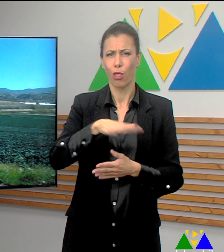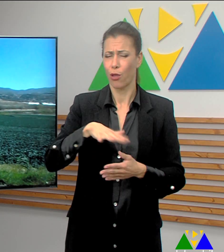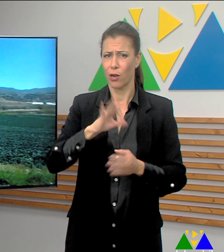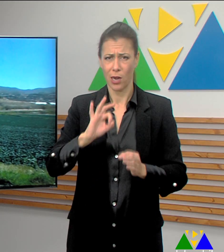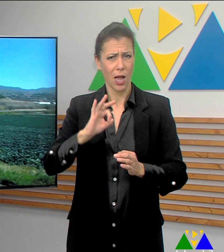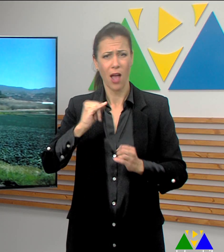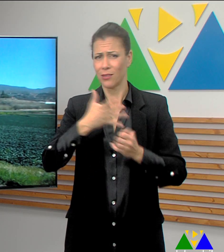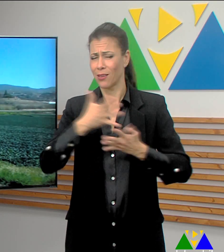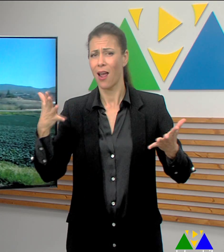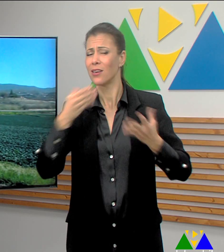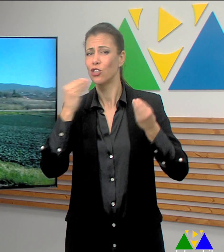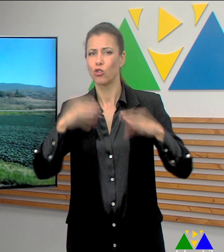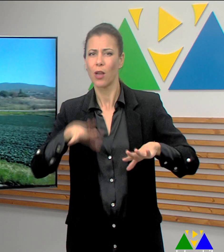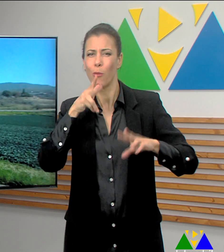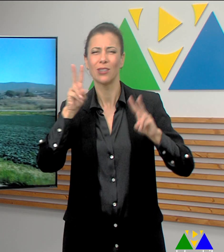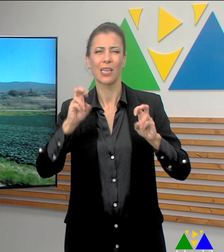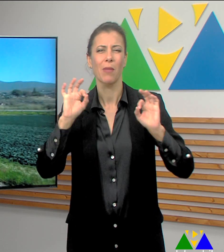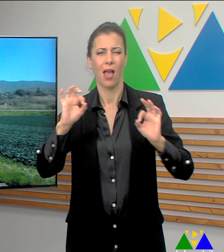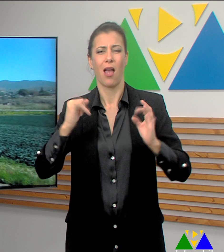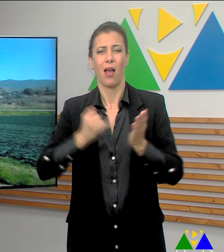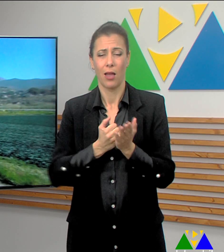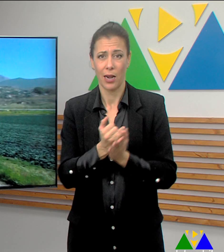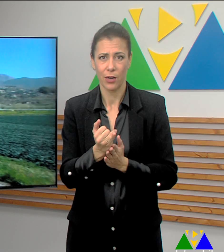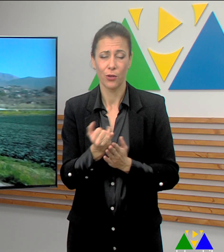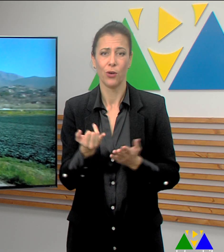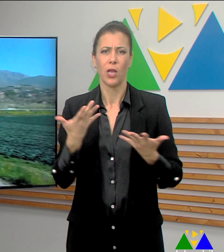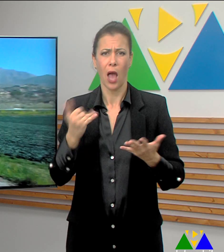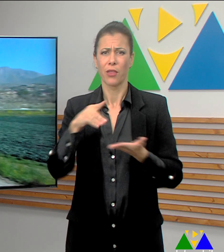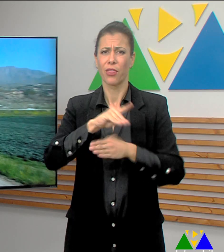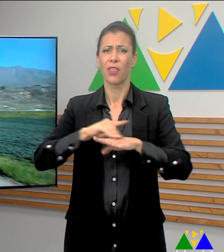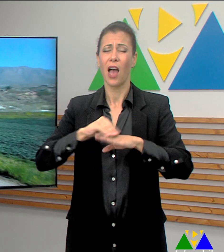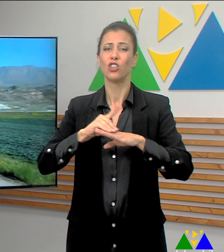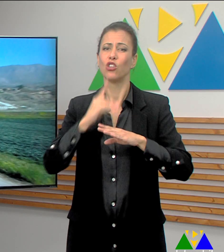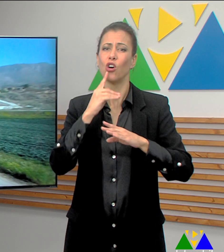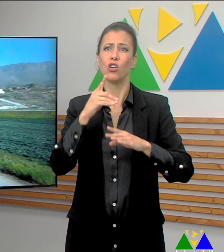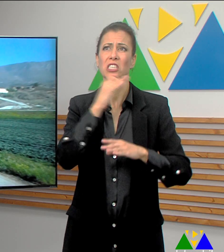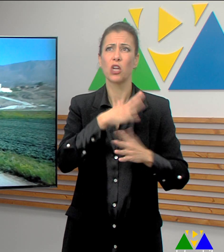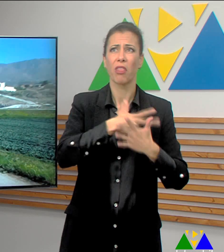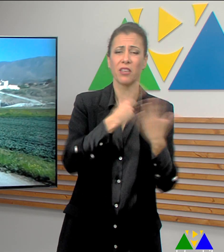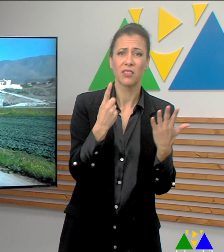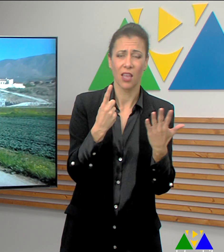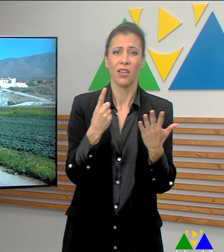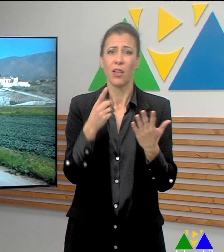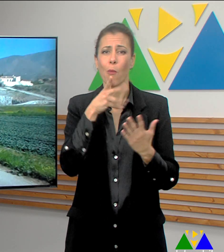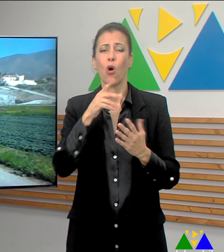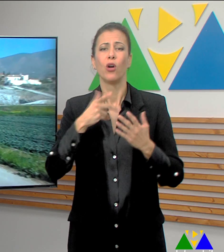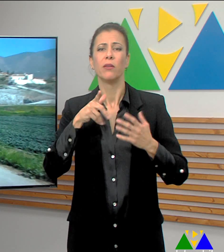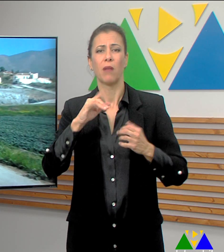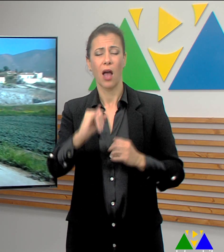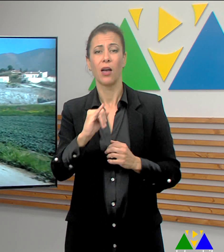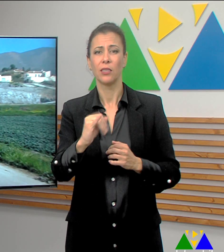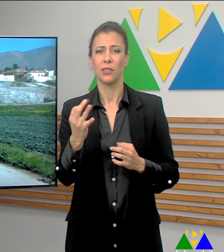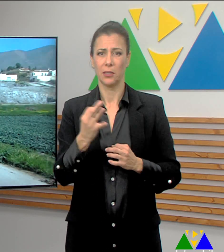también historia agraria. Claro. Y hay datos desde el siglo XVI de la existencia de